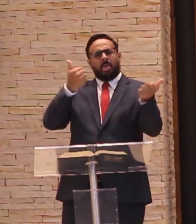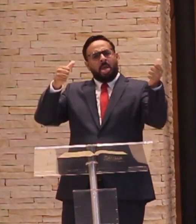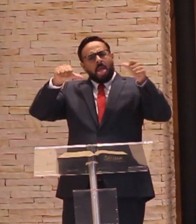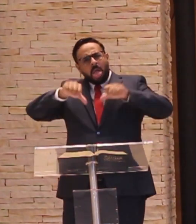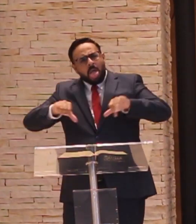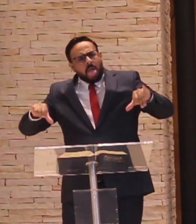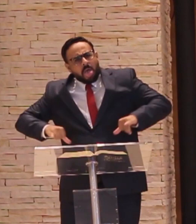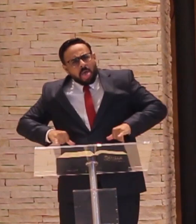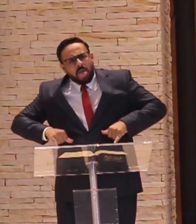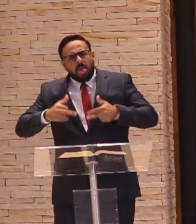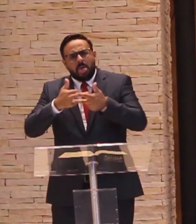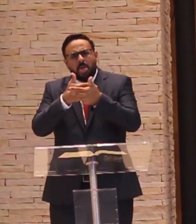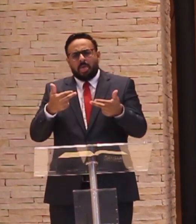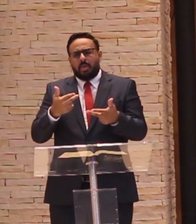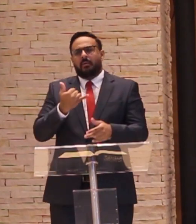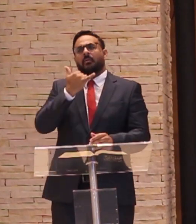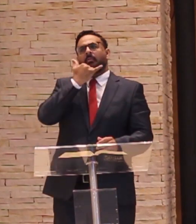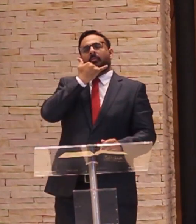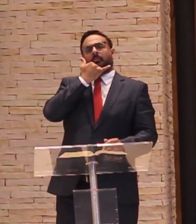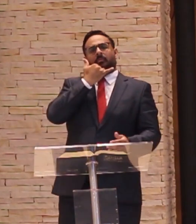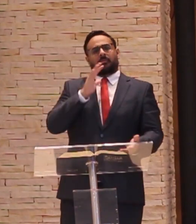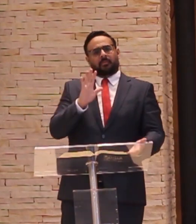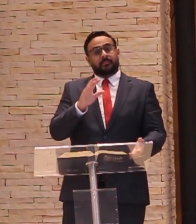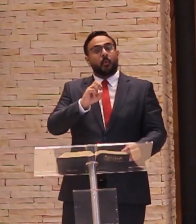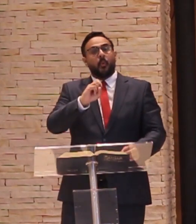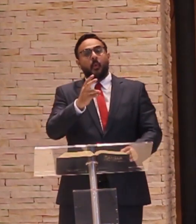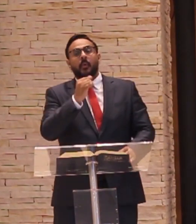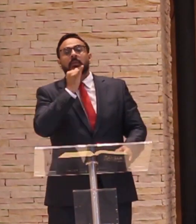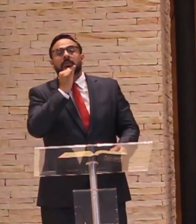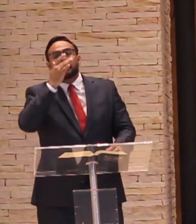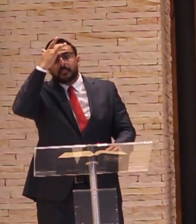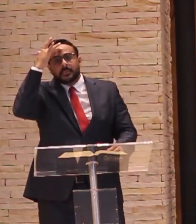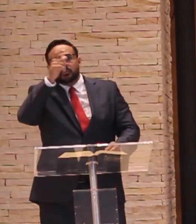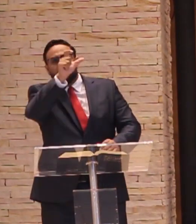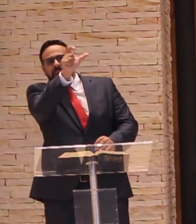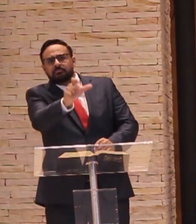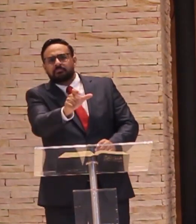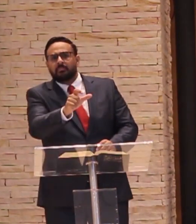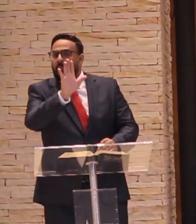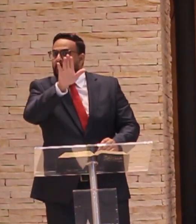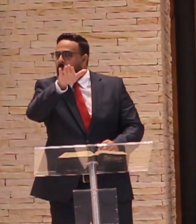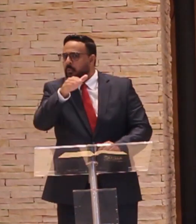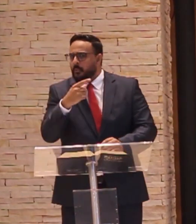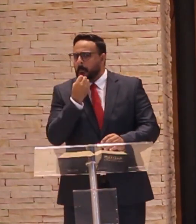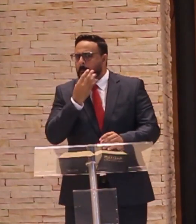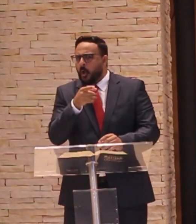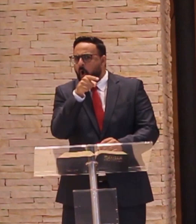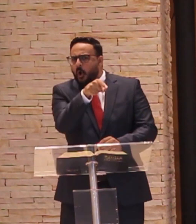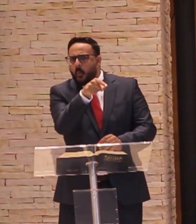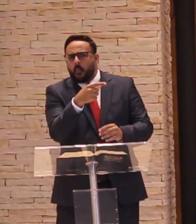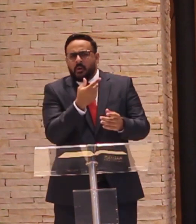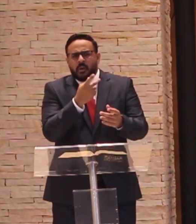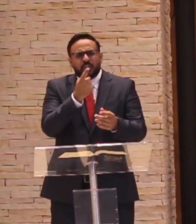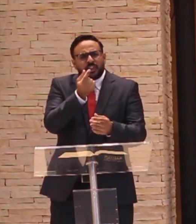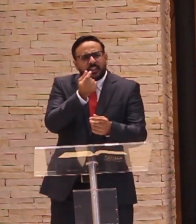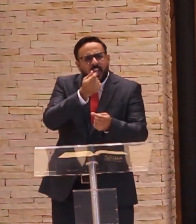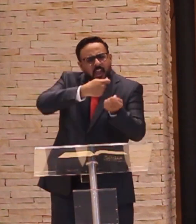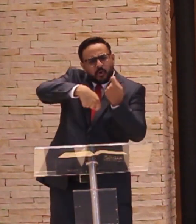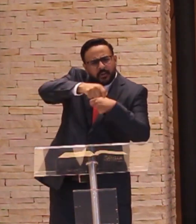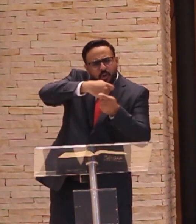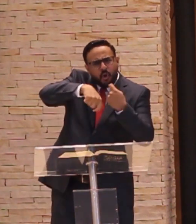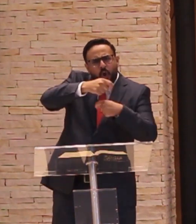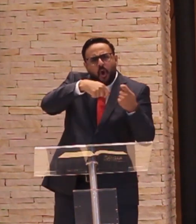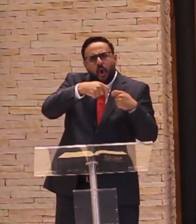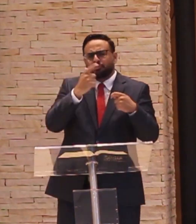seria bem-sucedido, mas muitas vezes isso não acontece. Pode ser que alguém